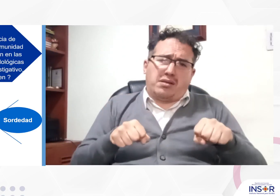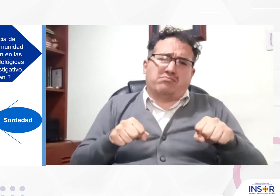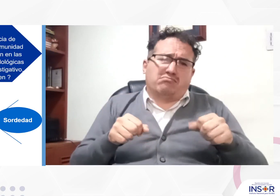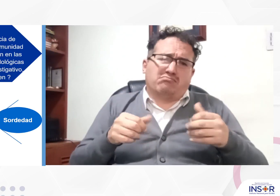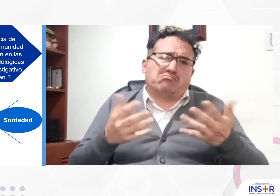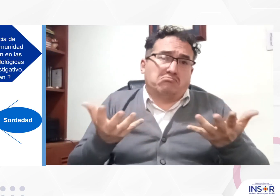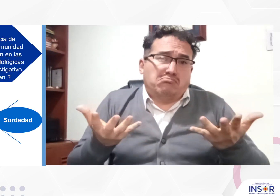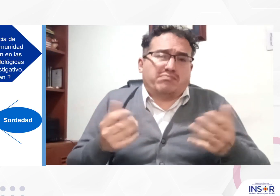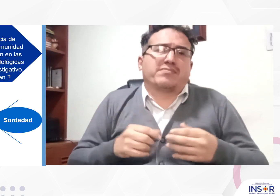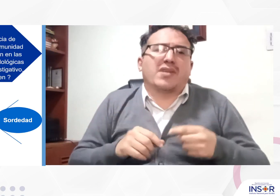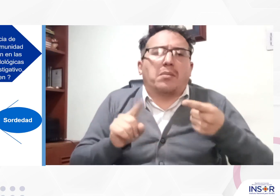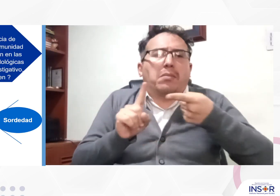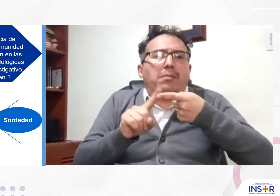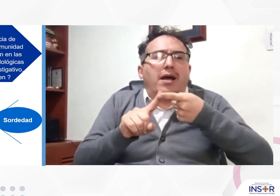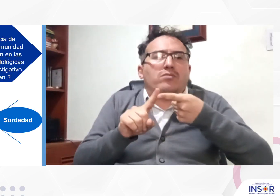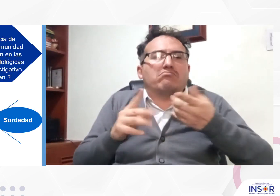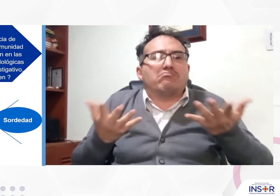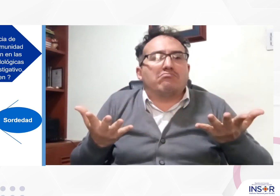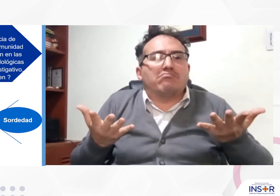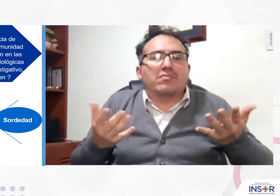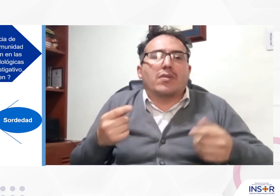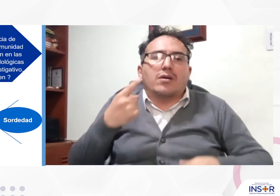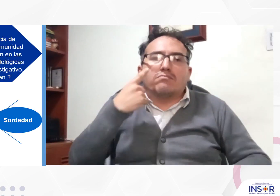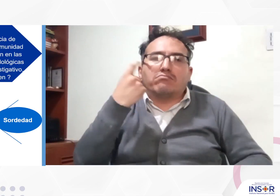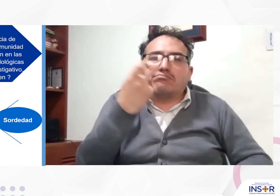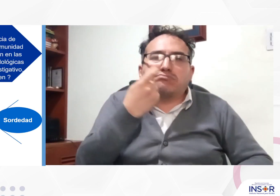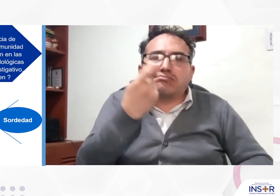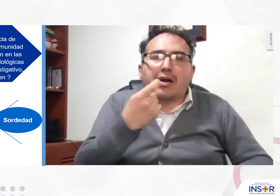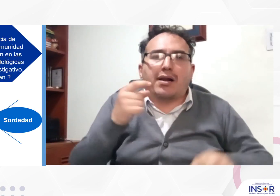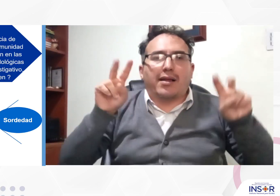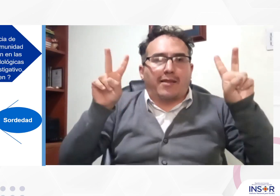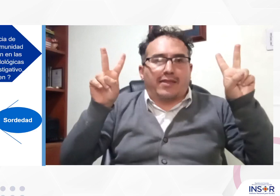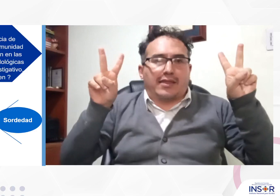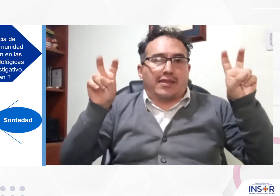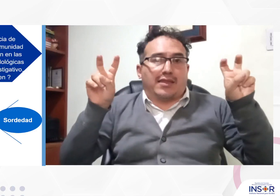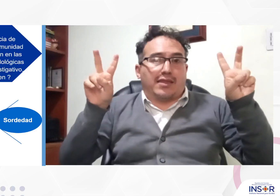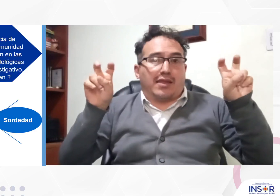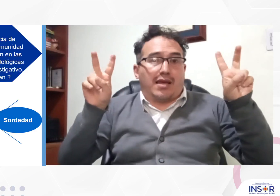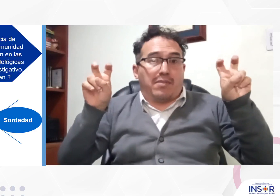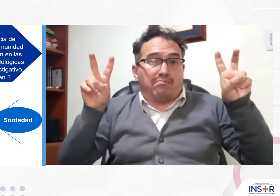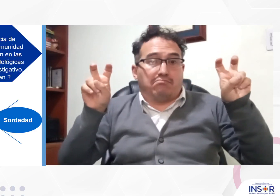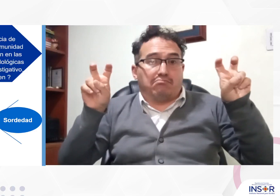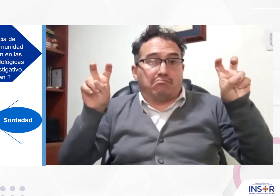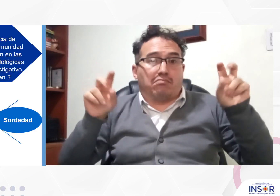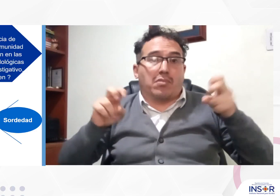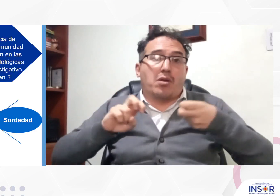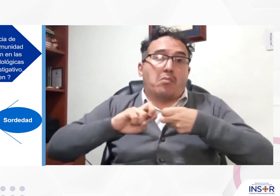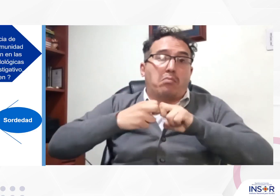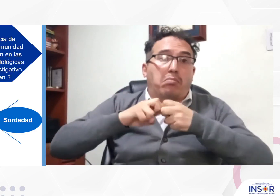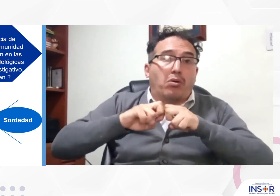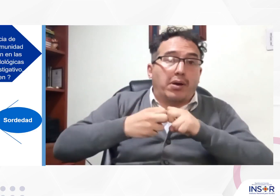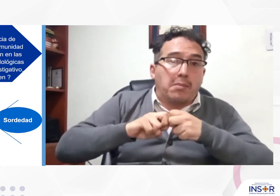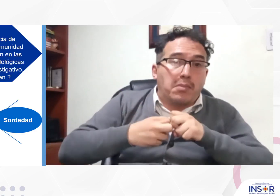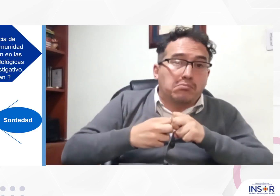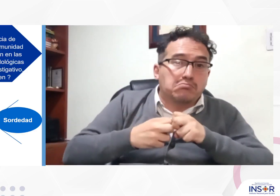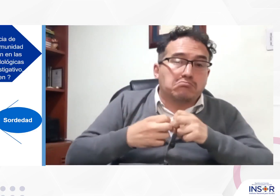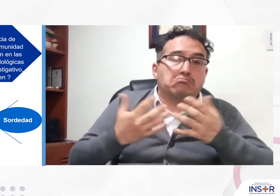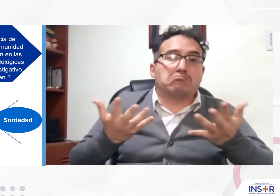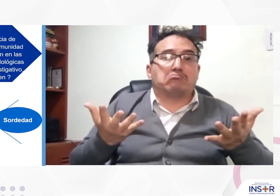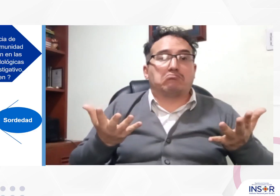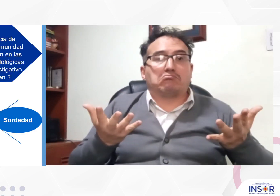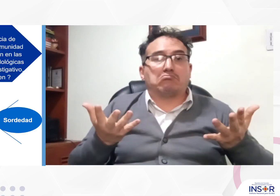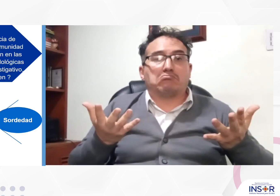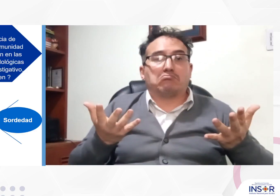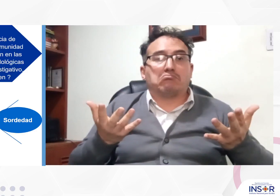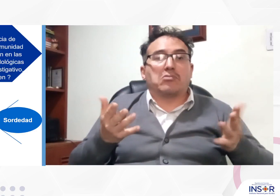Y en términos de investigación, pues se puede hacer. Y esto pues obedece primero a hacer una búsqueda de la temática a